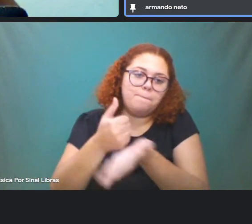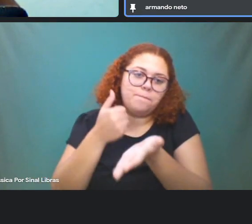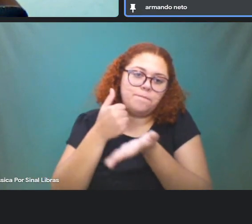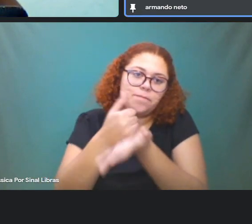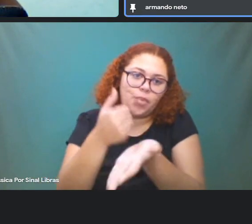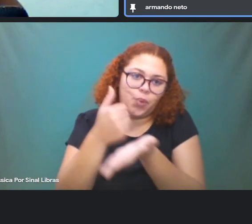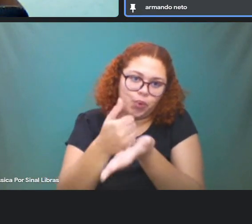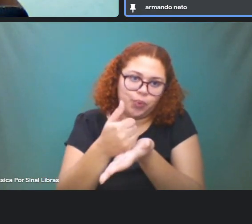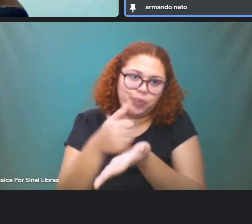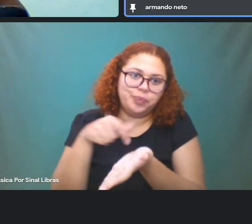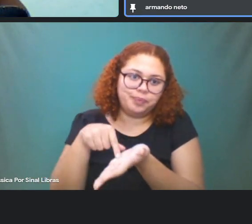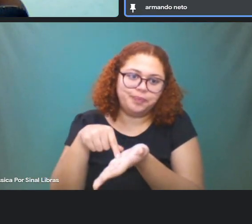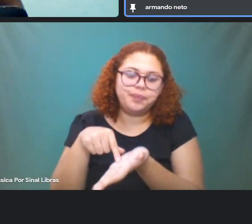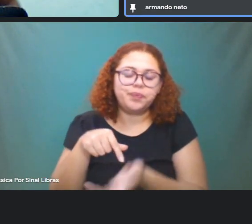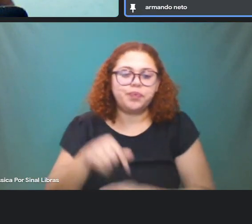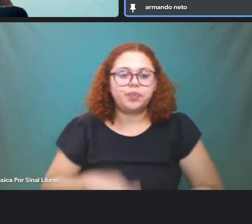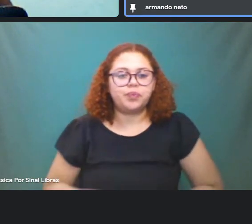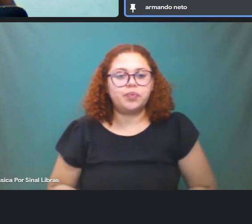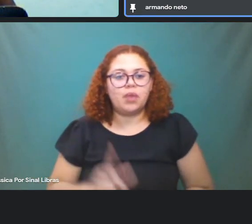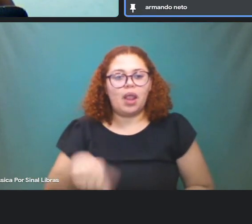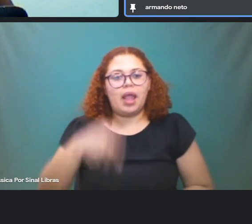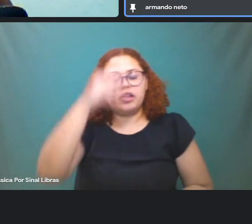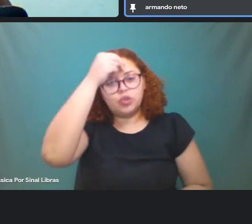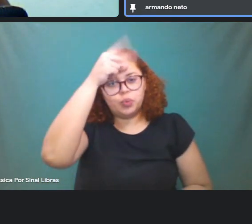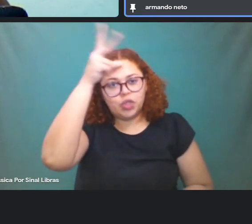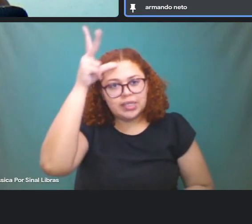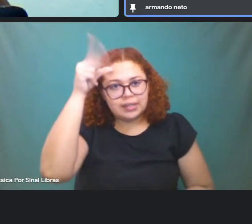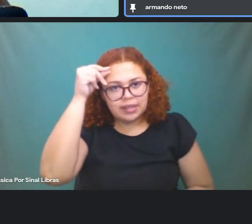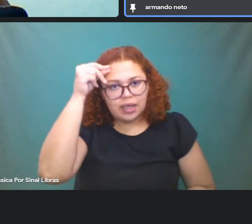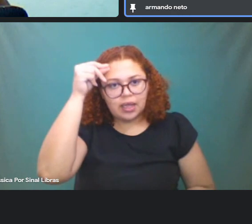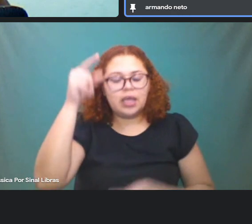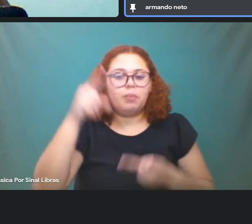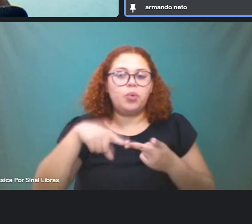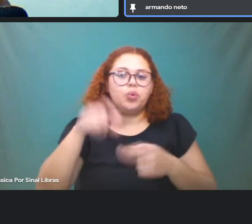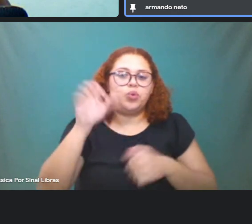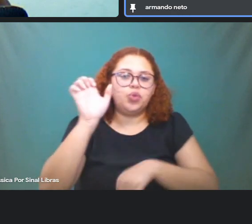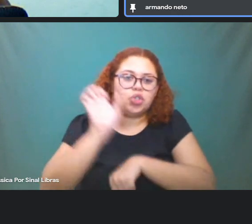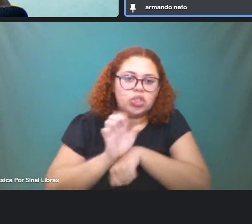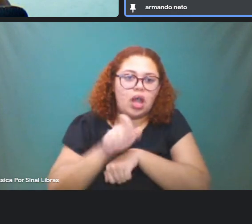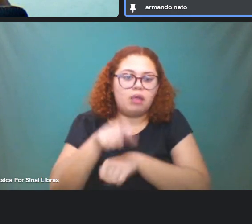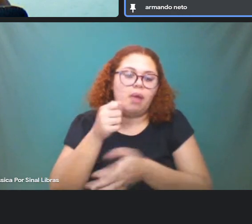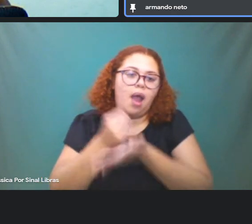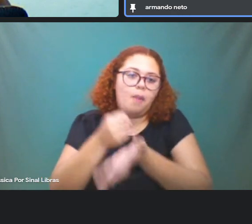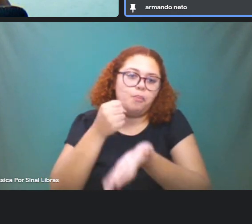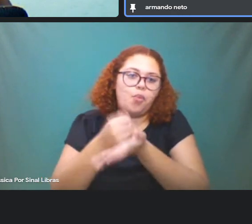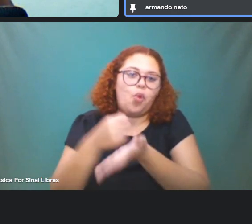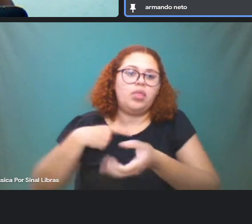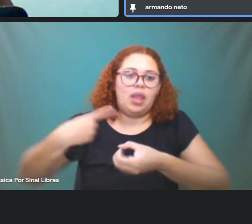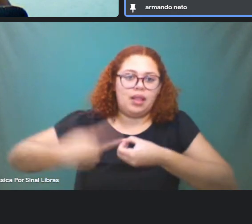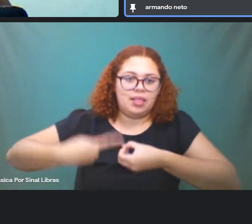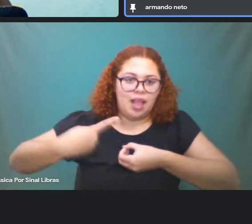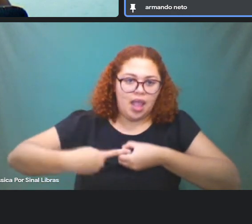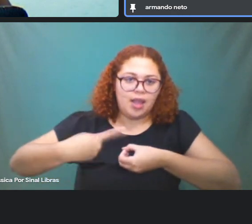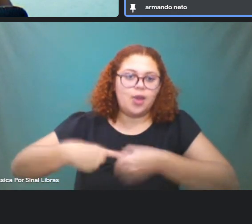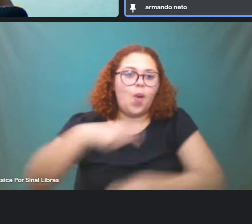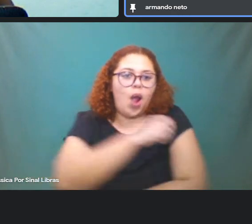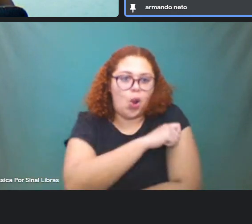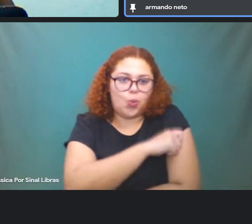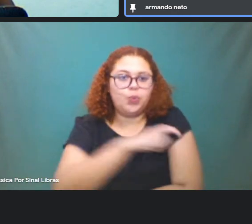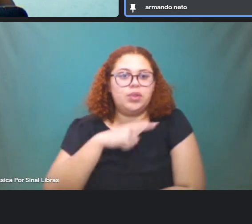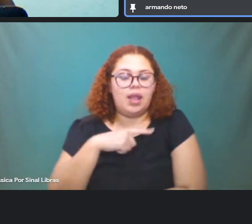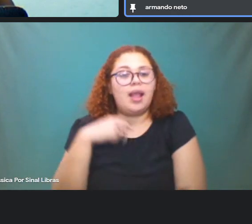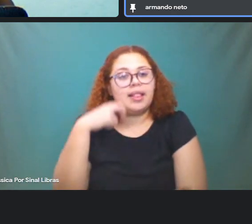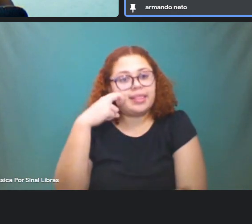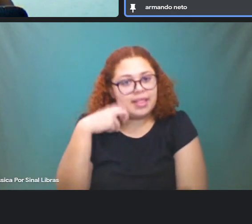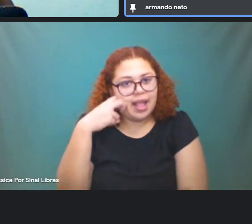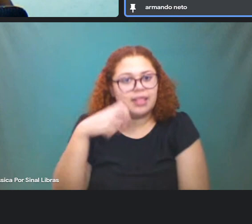também. De todos os municípios a gente faz também. De interior a gente tem alunos e Natal. É vizinha